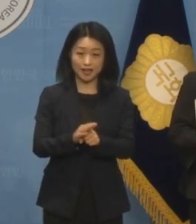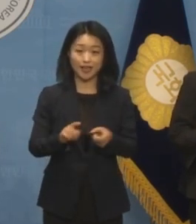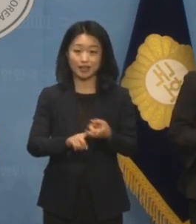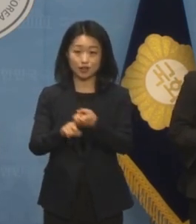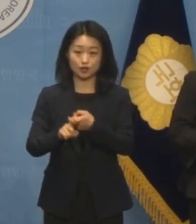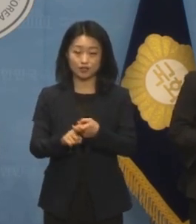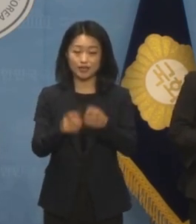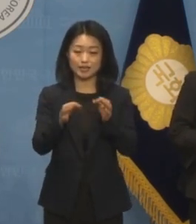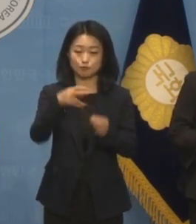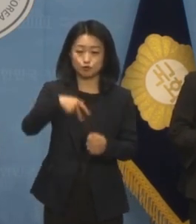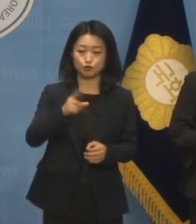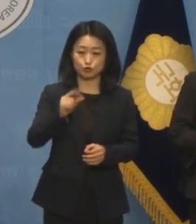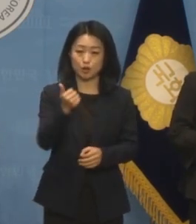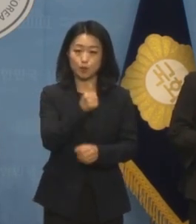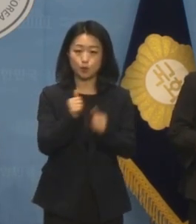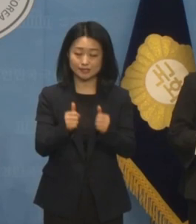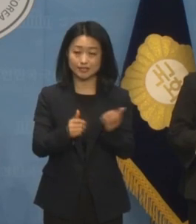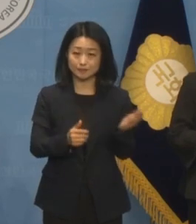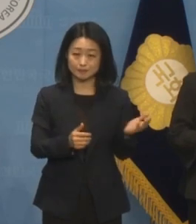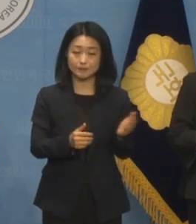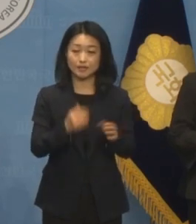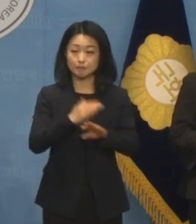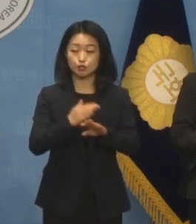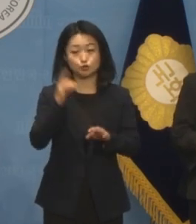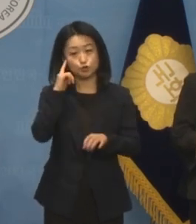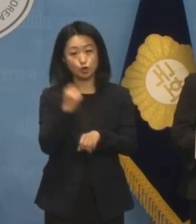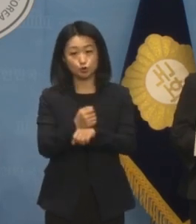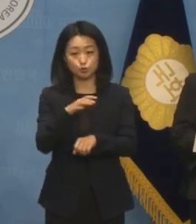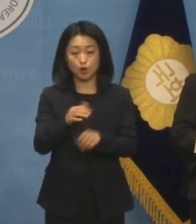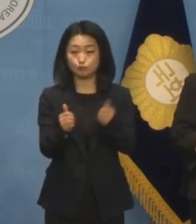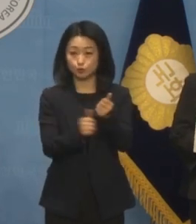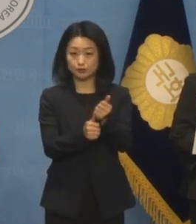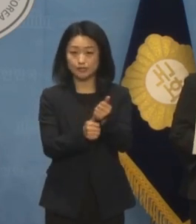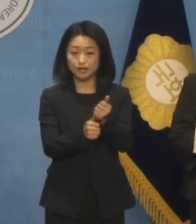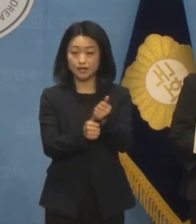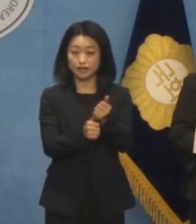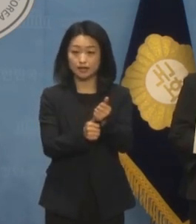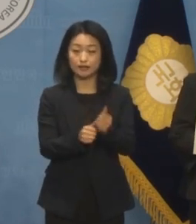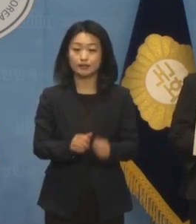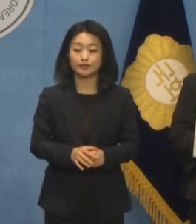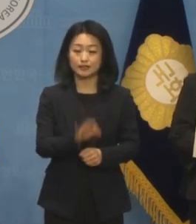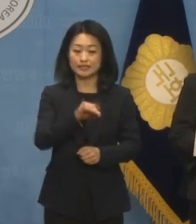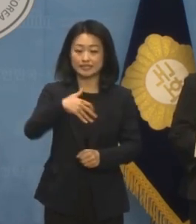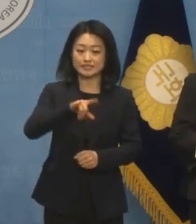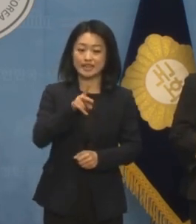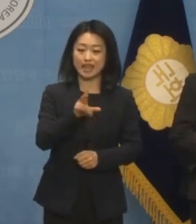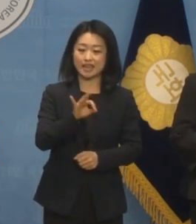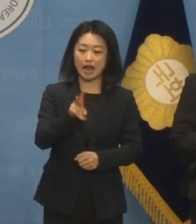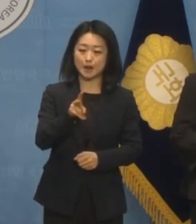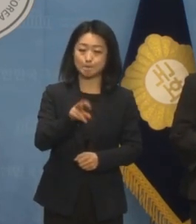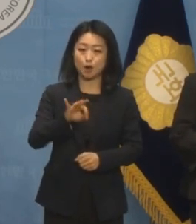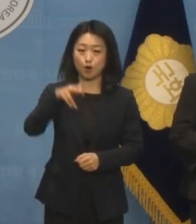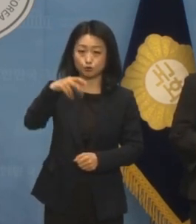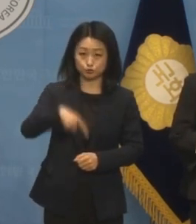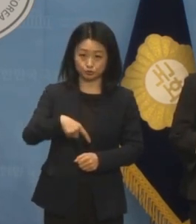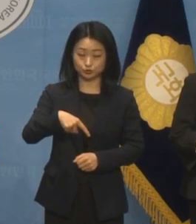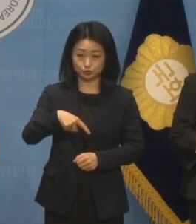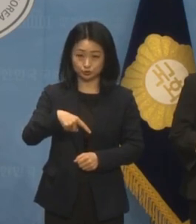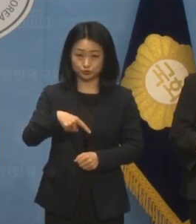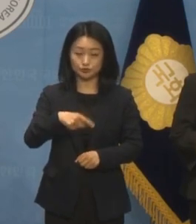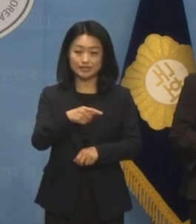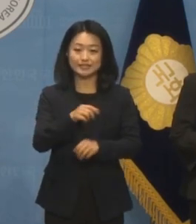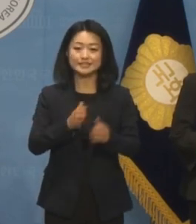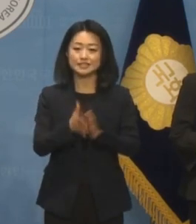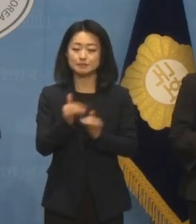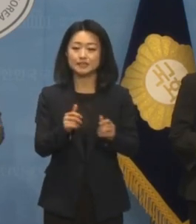김규현 변호사님 오셨습니다. 민주연구원 부원장으로 일하고 계시고 우리 이채양명주 10년대 운영위원 일하시는 박진영 선생님